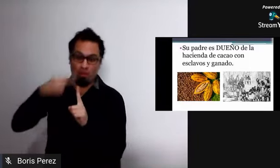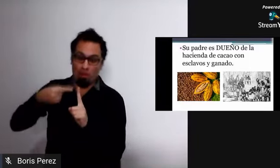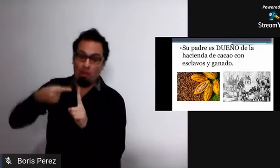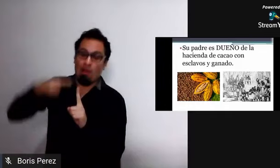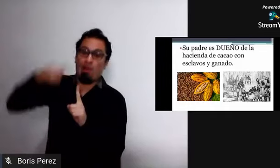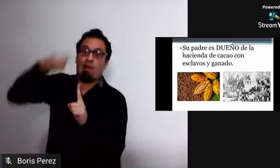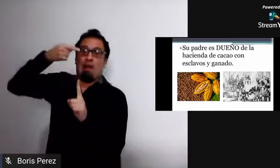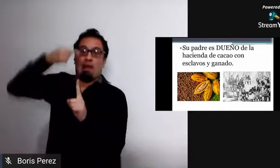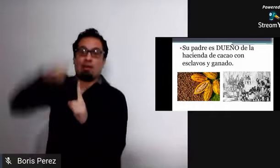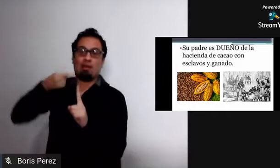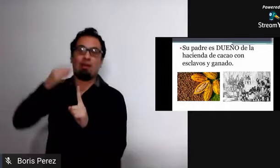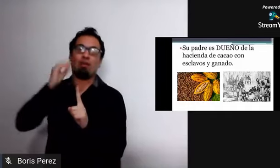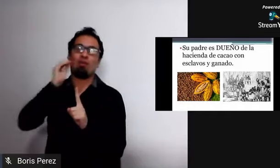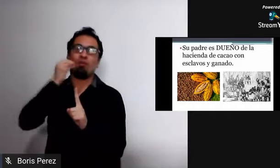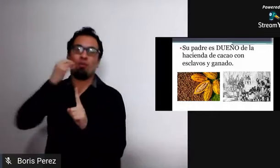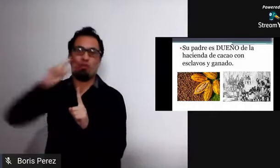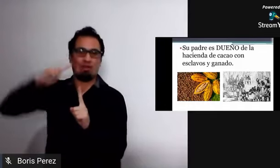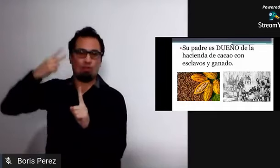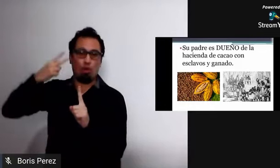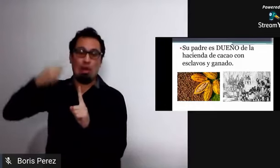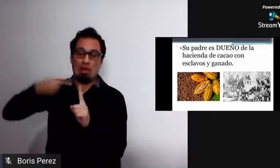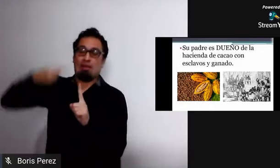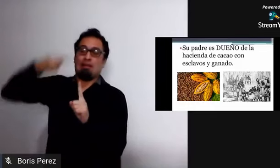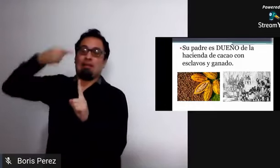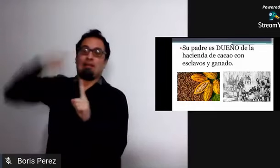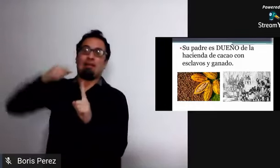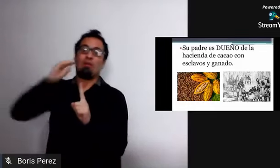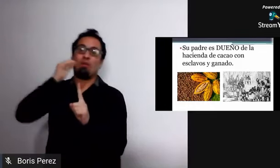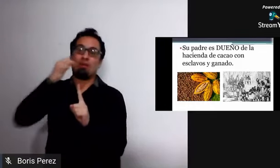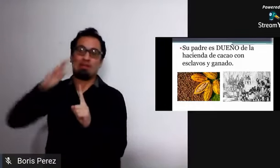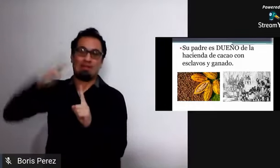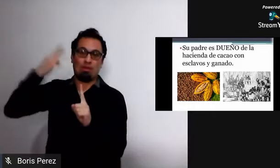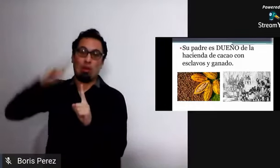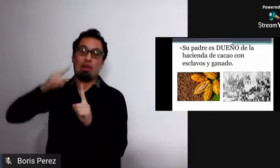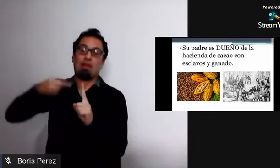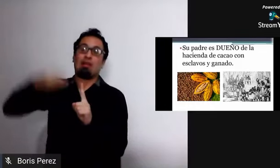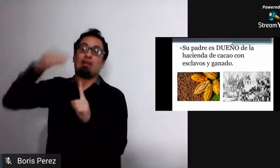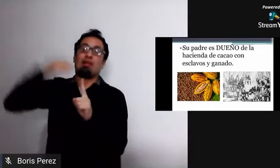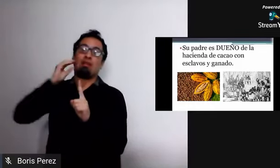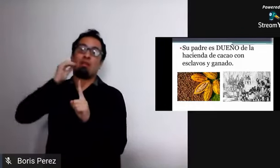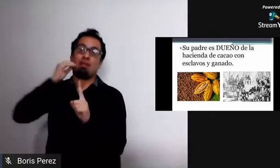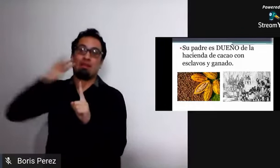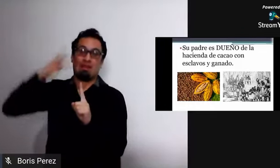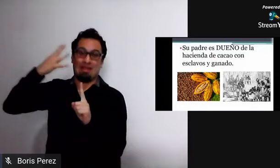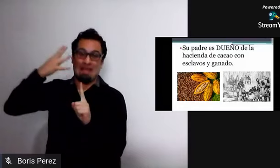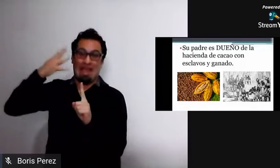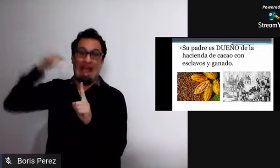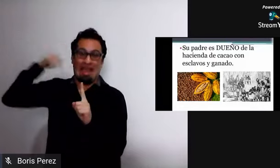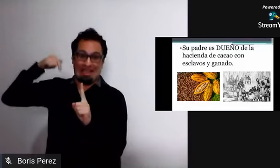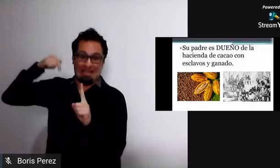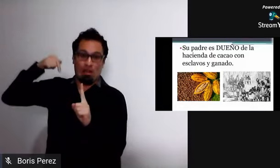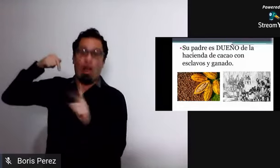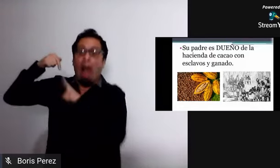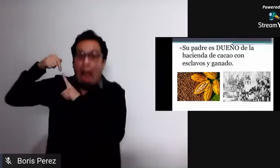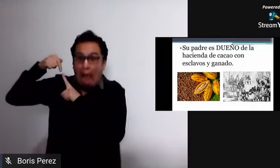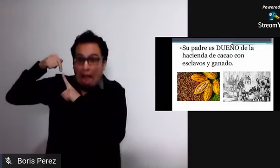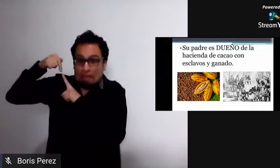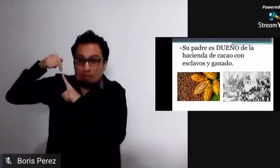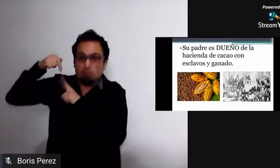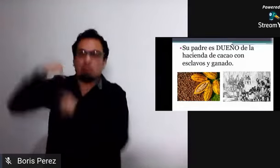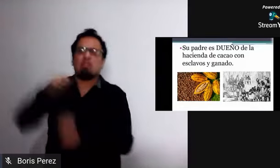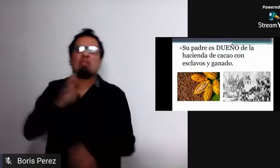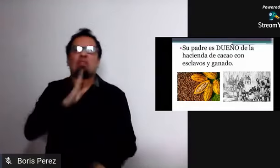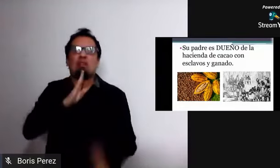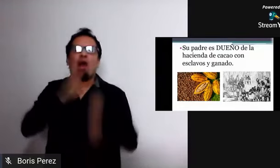sus ancestros, sus abuelos, su tatarabuelo, su abuelo de la